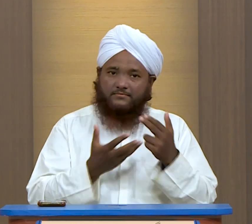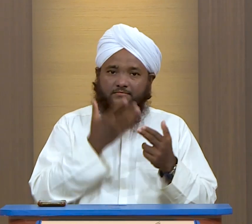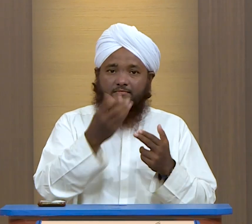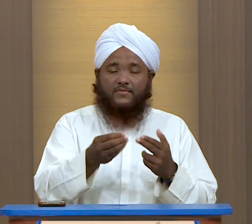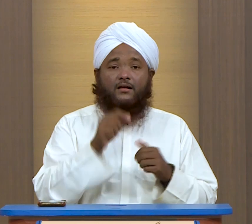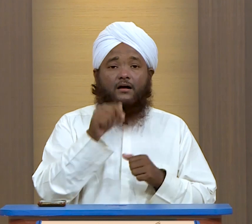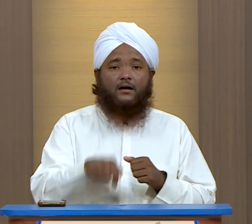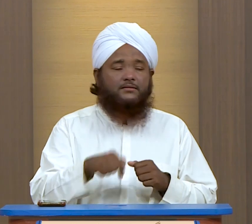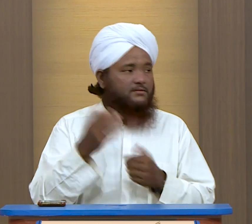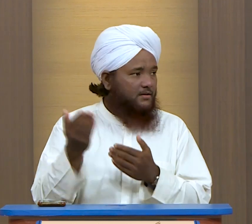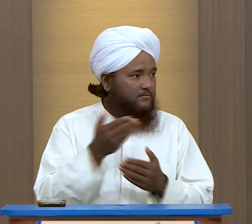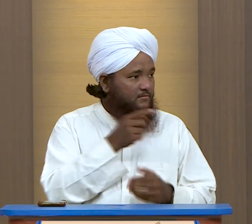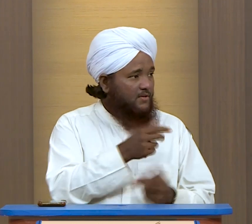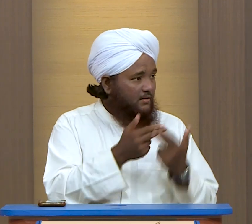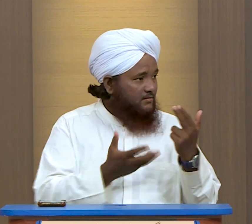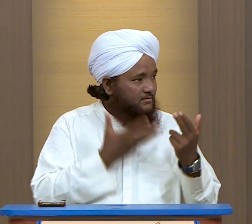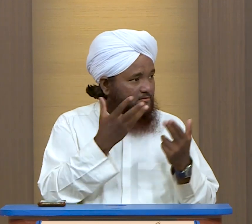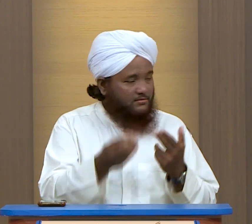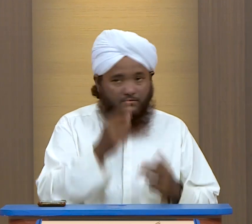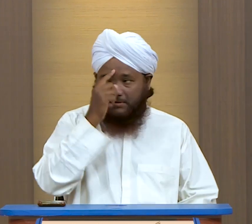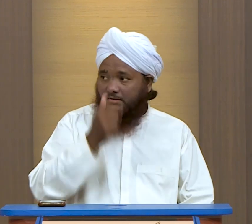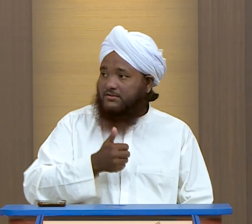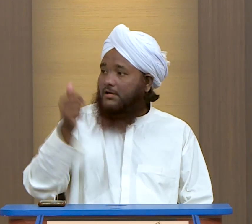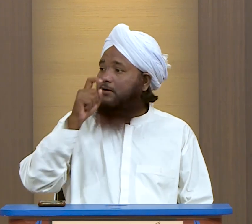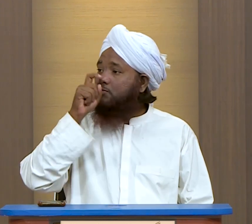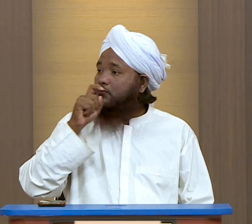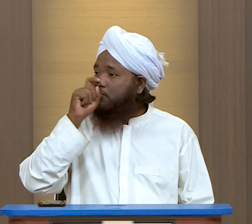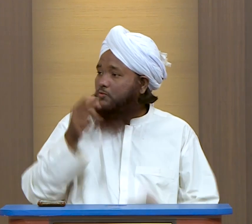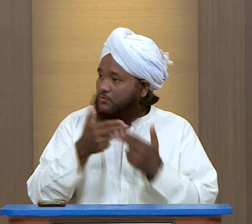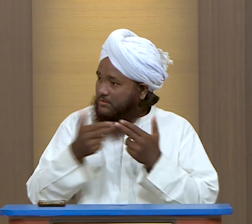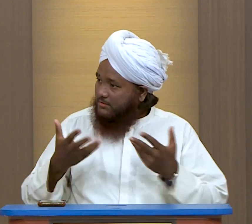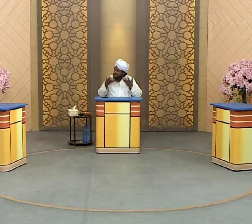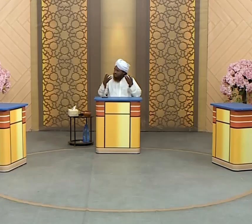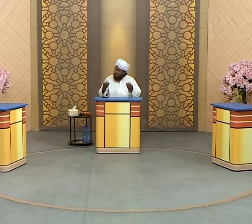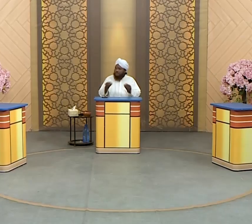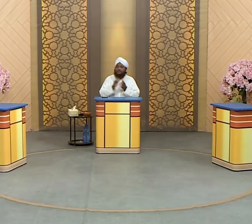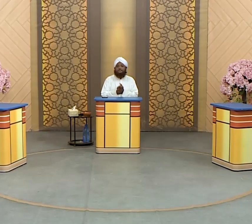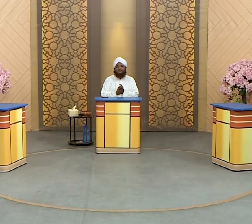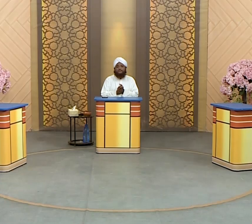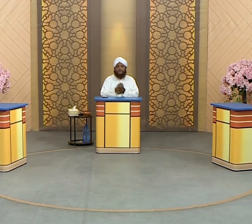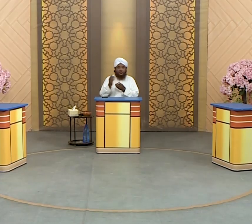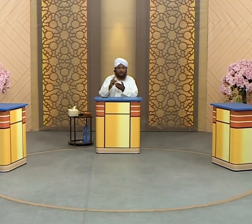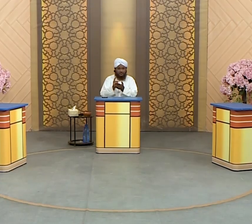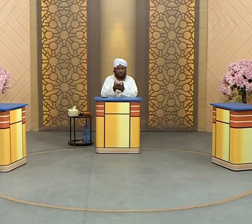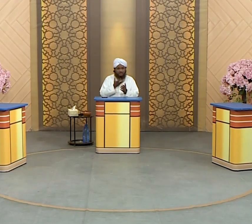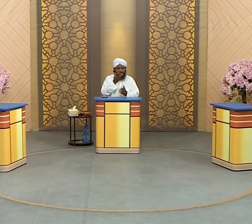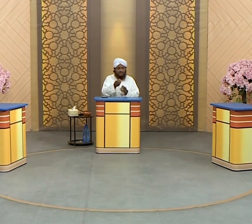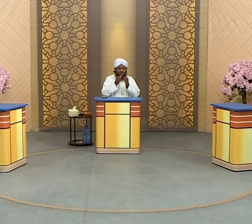اور آج ہم آپ کے سامنے انشاءاللہ جھوٹ کے موضوع پر بیان کریں گے۔ آئیے سب سے پہلے درود پاک کی فضیلت سنتے